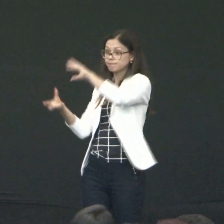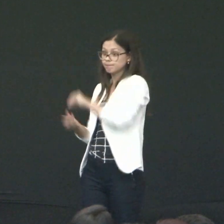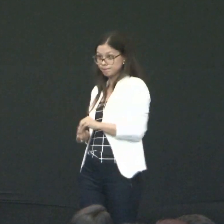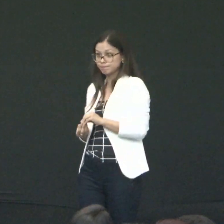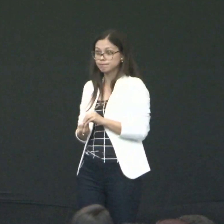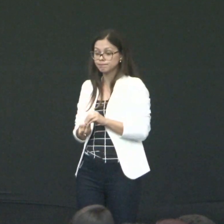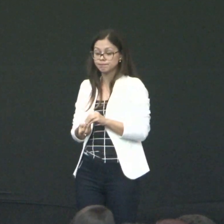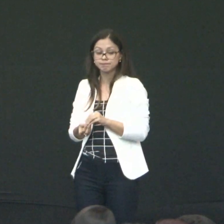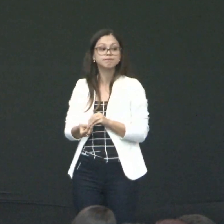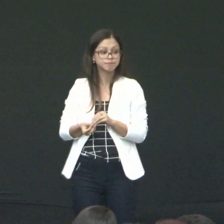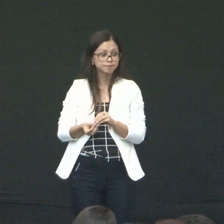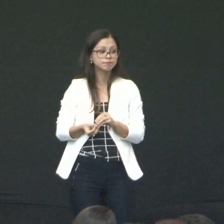espelhamento.